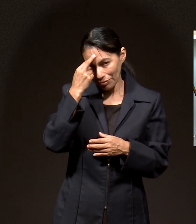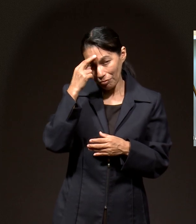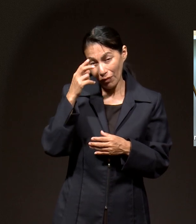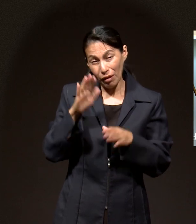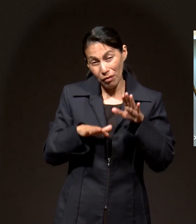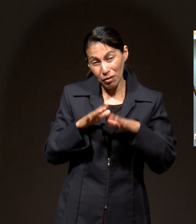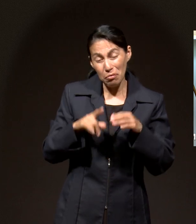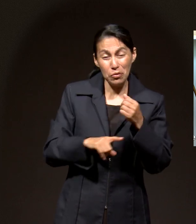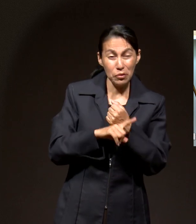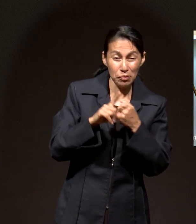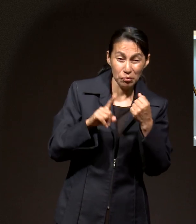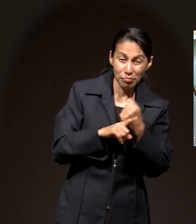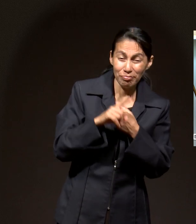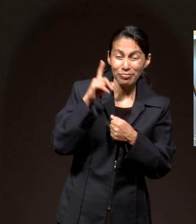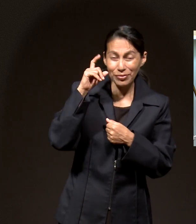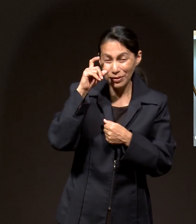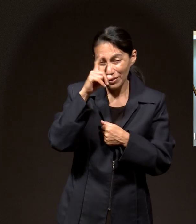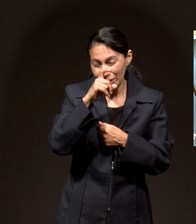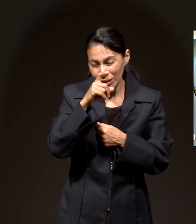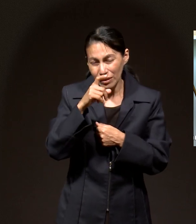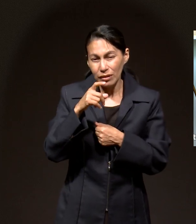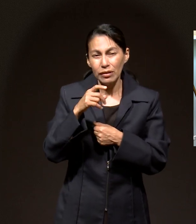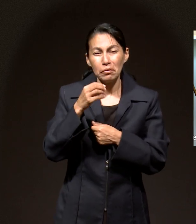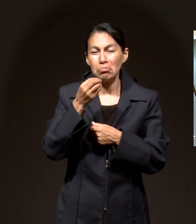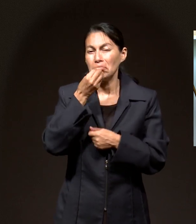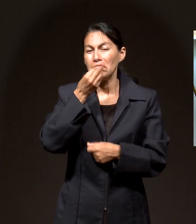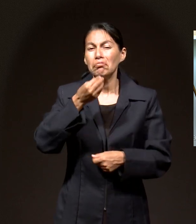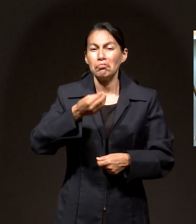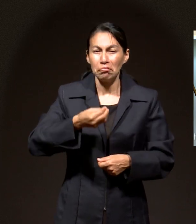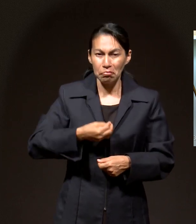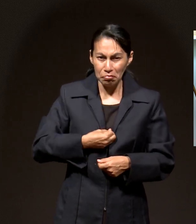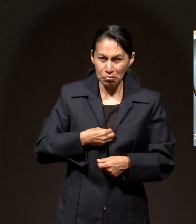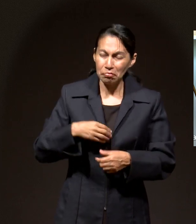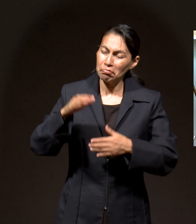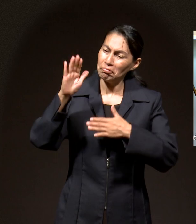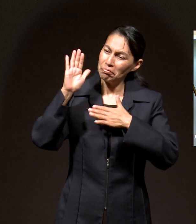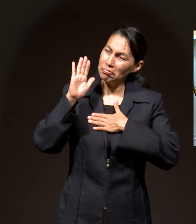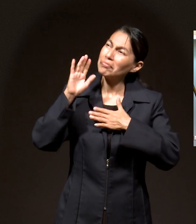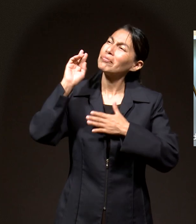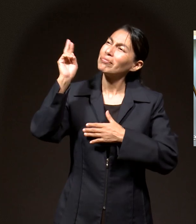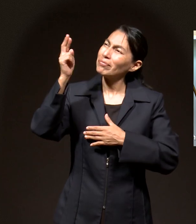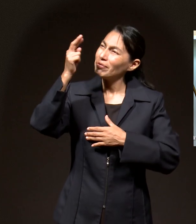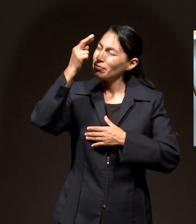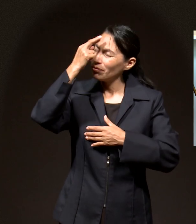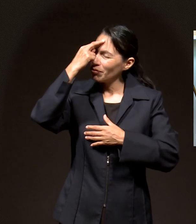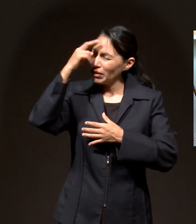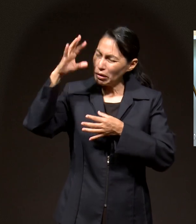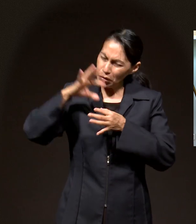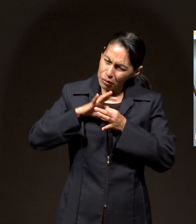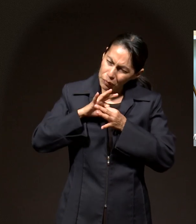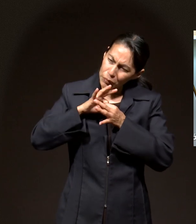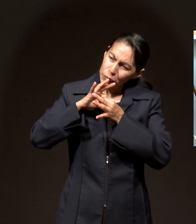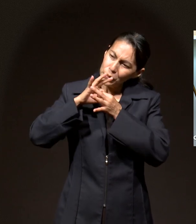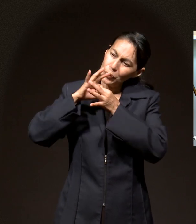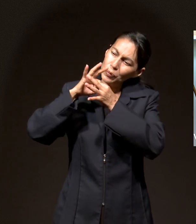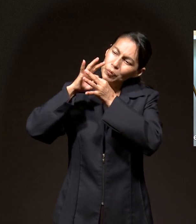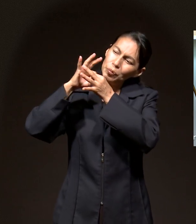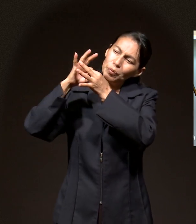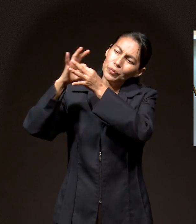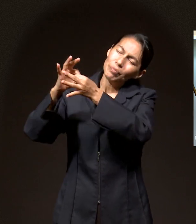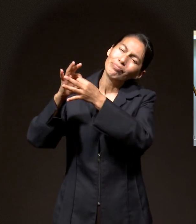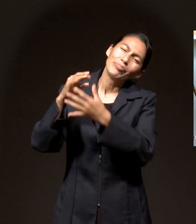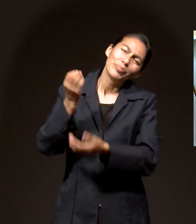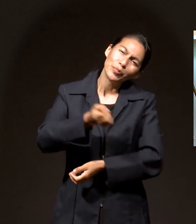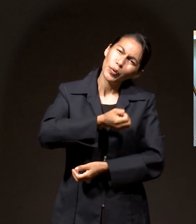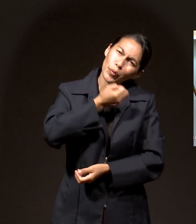tener problemas, porque en toda situación hay que cultivar una relación de dependencia,